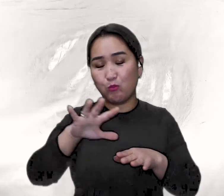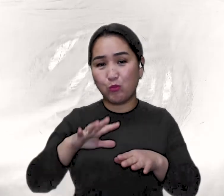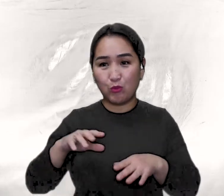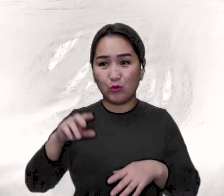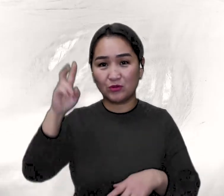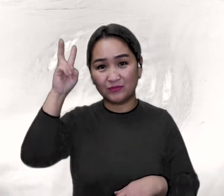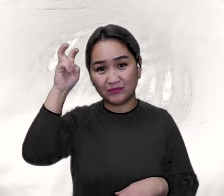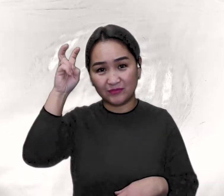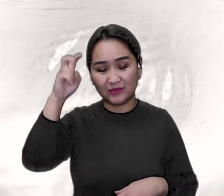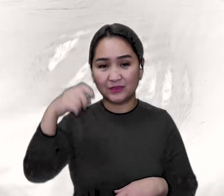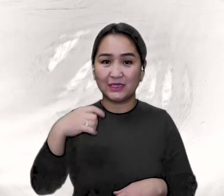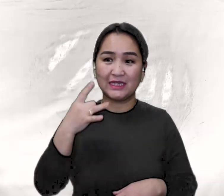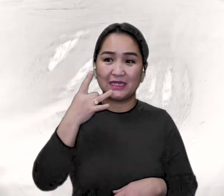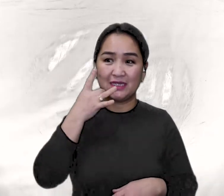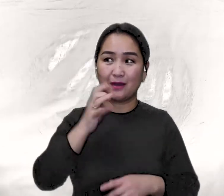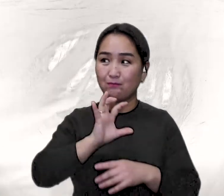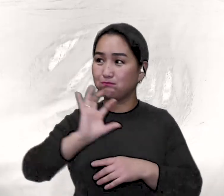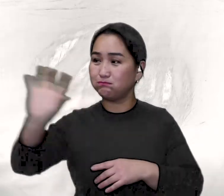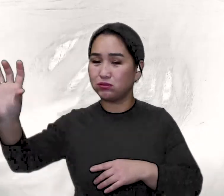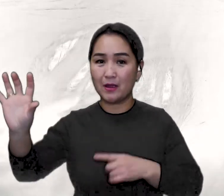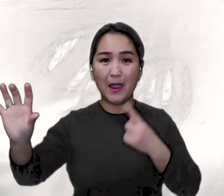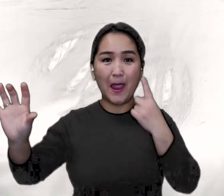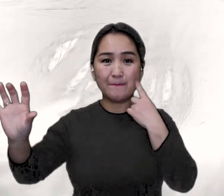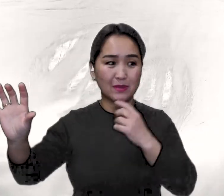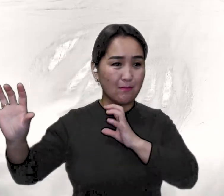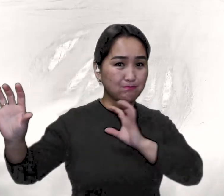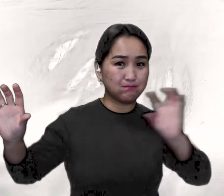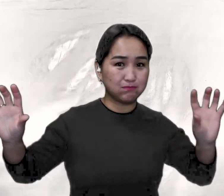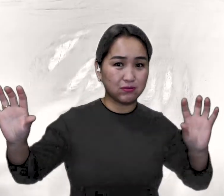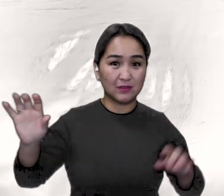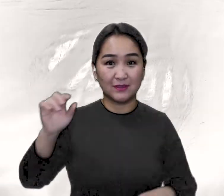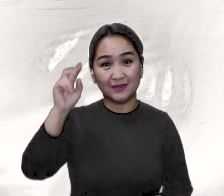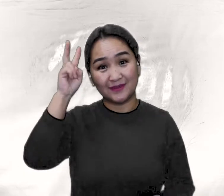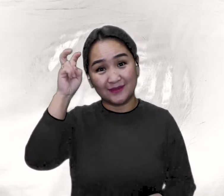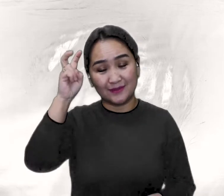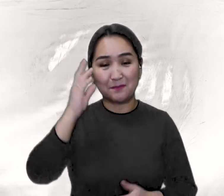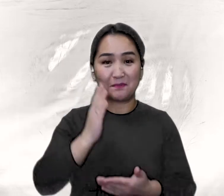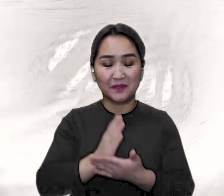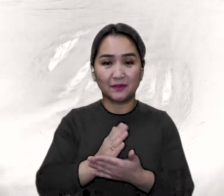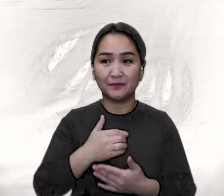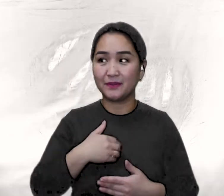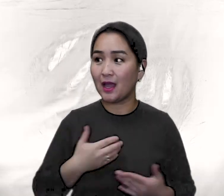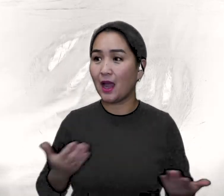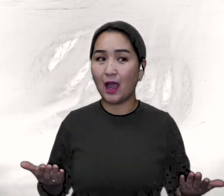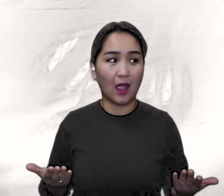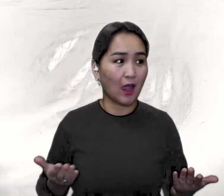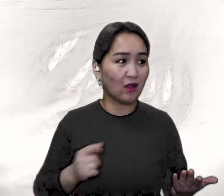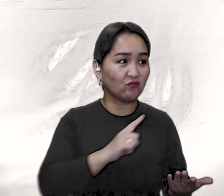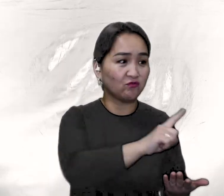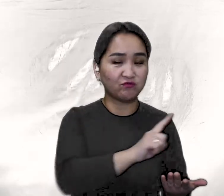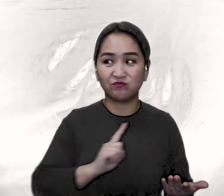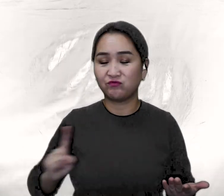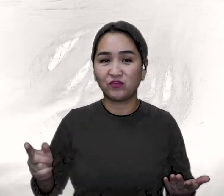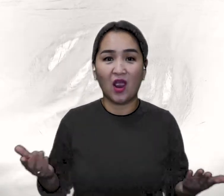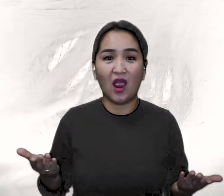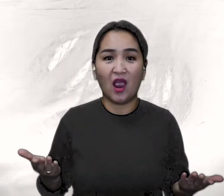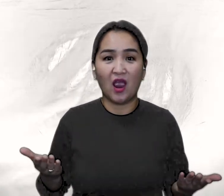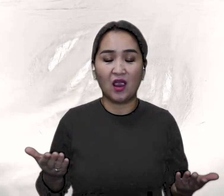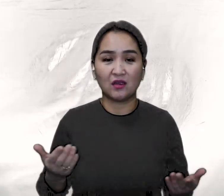одоо бендер нэг тал руу очил бийсэн, ногтууд нэг тал руу очил, тий холхон холхон очил сууга бийсэн. Би яг хайш явах юм гэдэггүй. Би сууж бийсэх